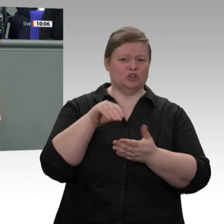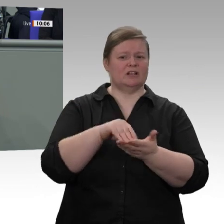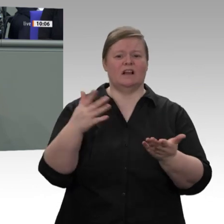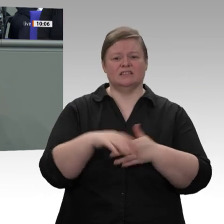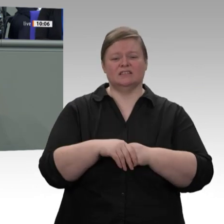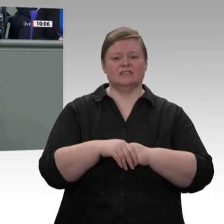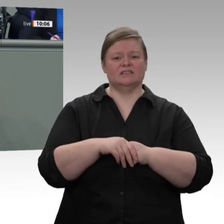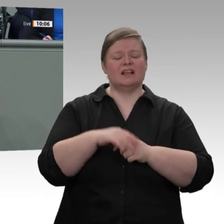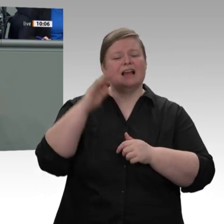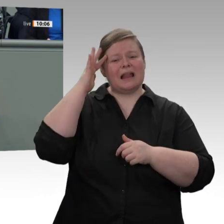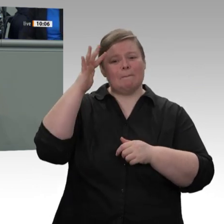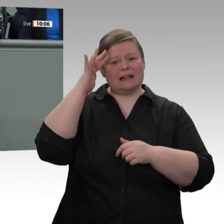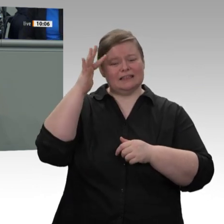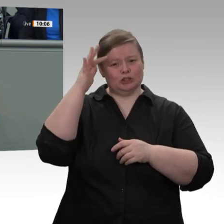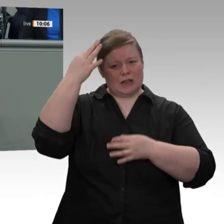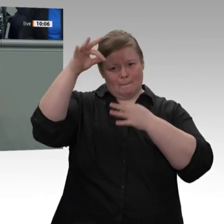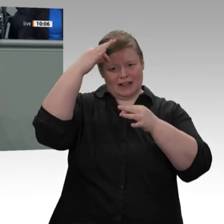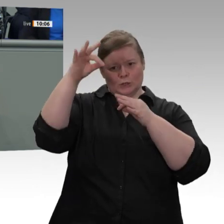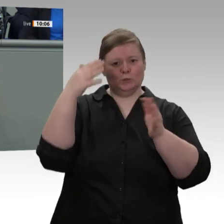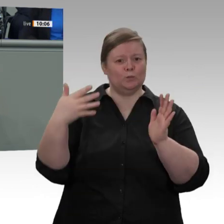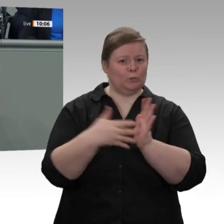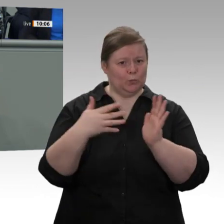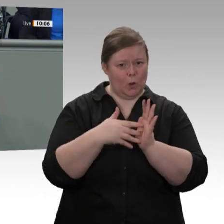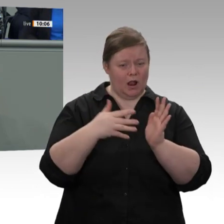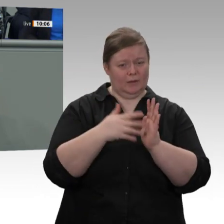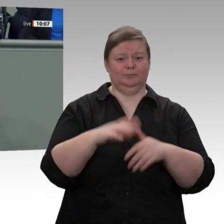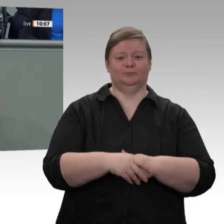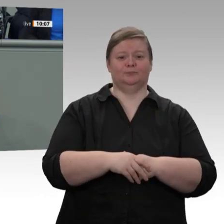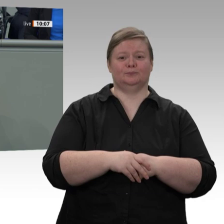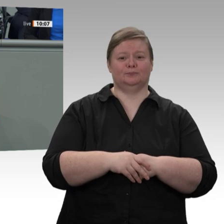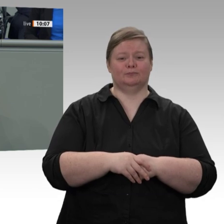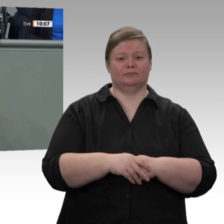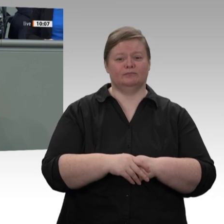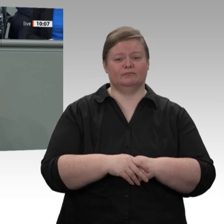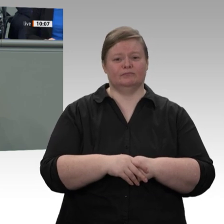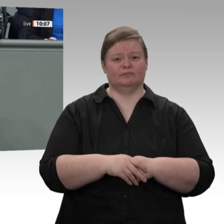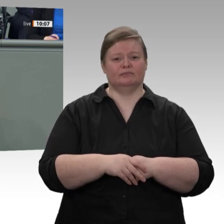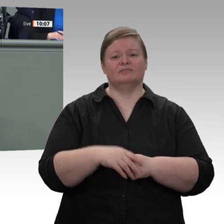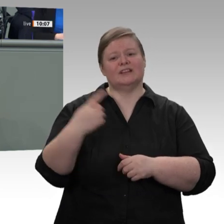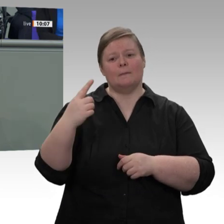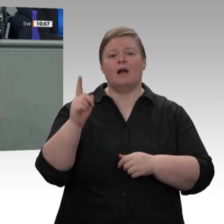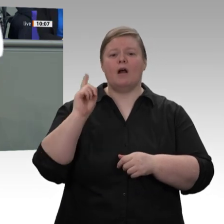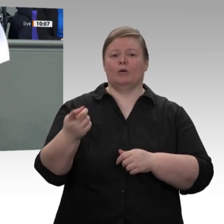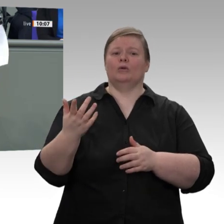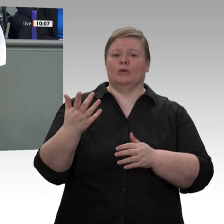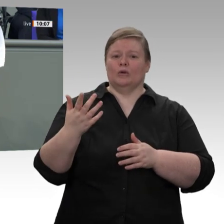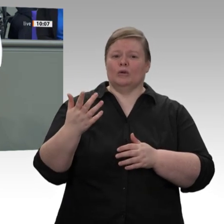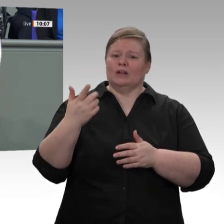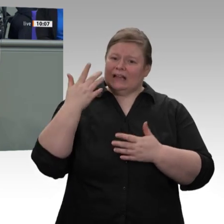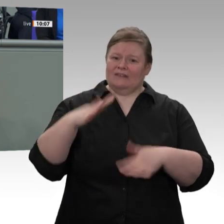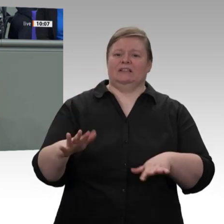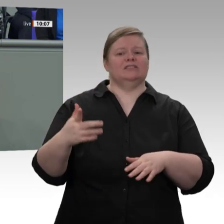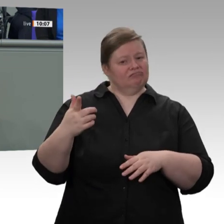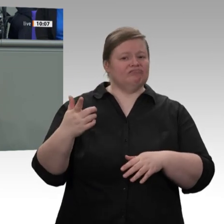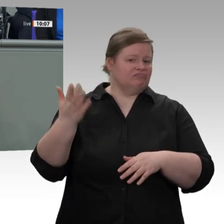werden, um das nächste Fehlurteil des Verfassungsschutzes für den Wähler plausibler zu machen. Nein, nicht aus Worten, aus